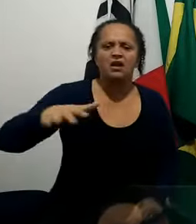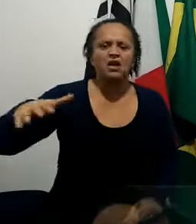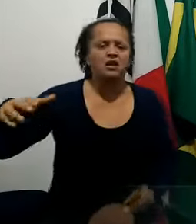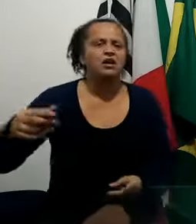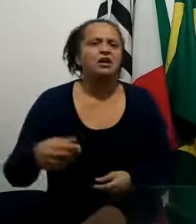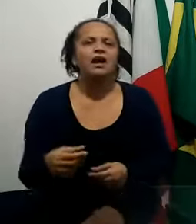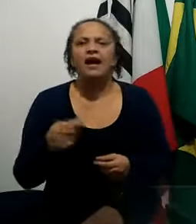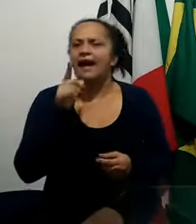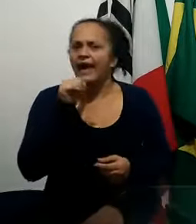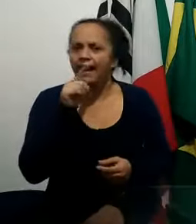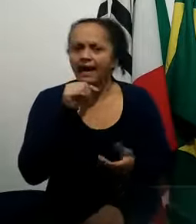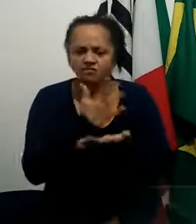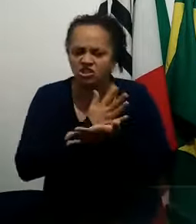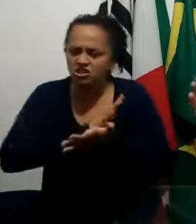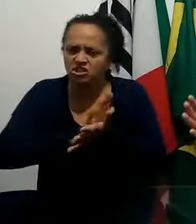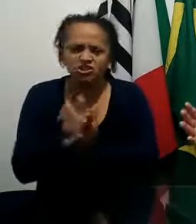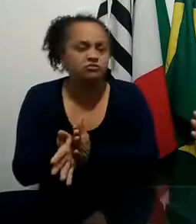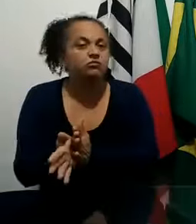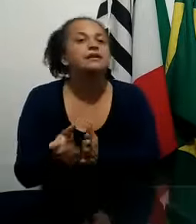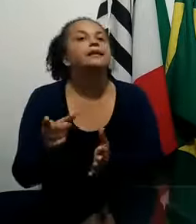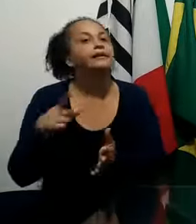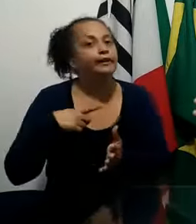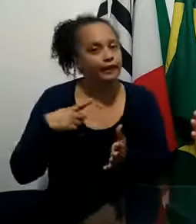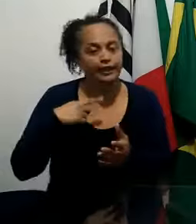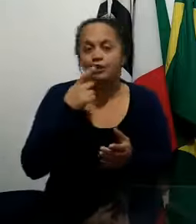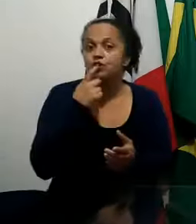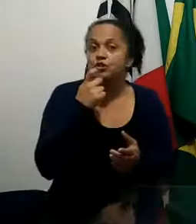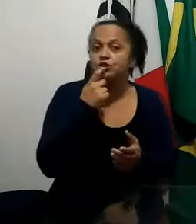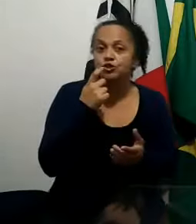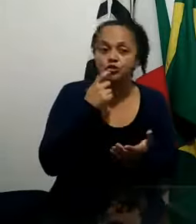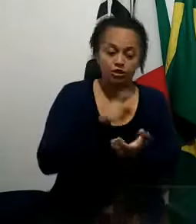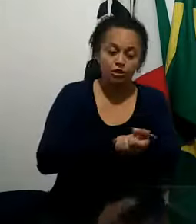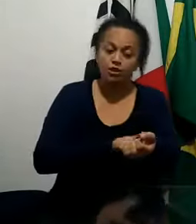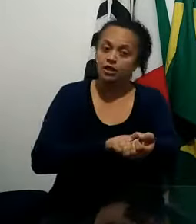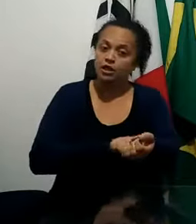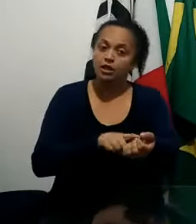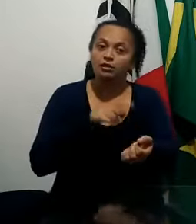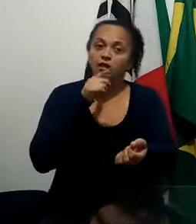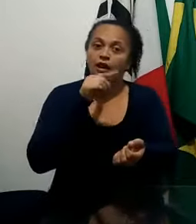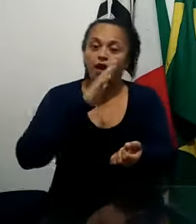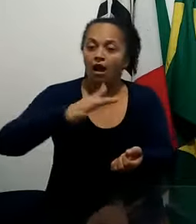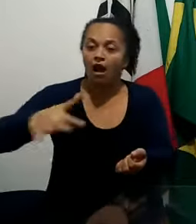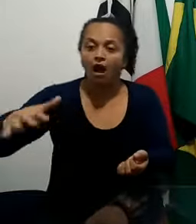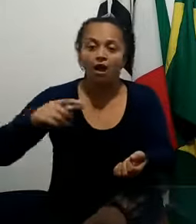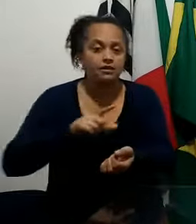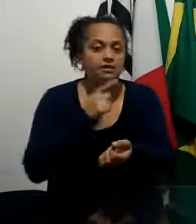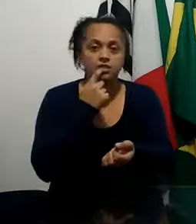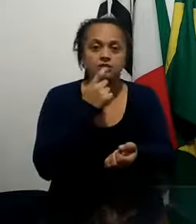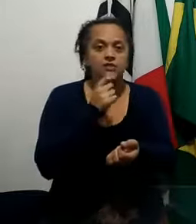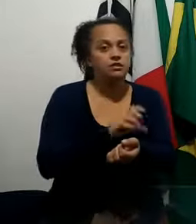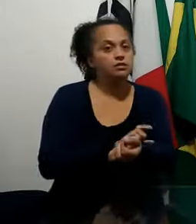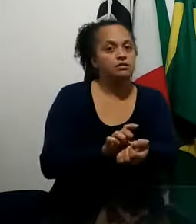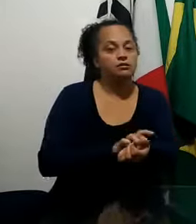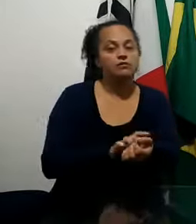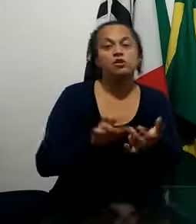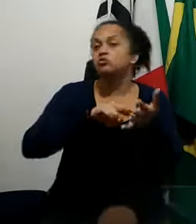e morreu 1/3 das criaturas viventes que haviam no mar, e foi